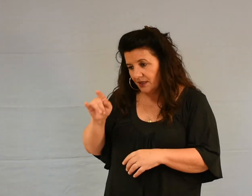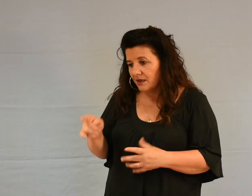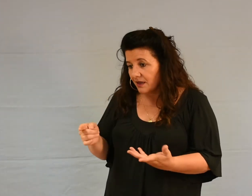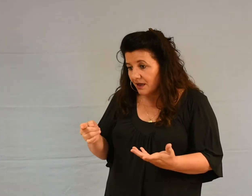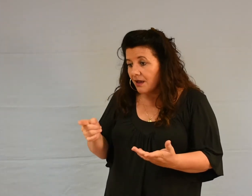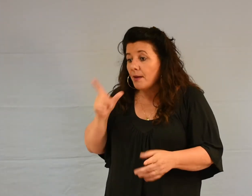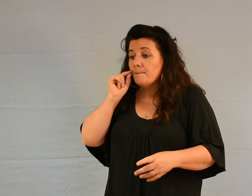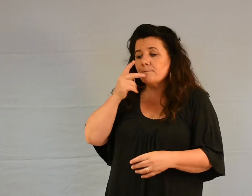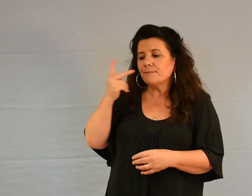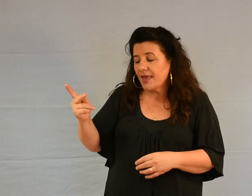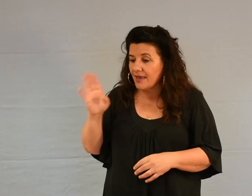honore ton père et ta mère.